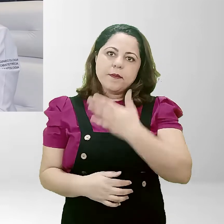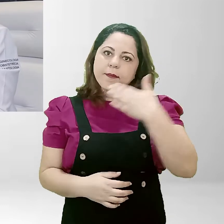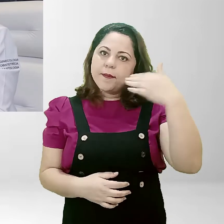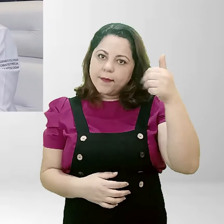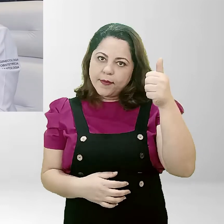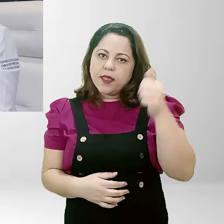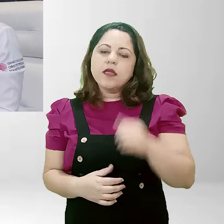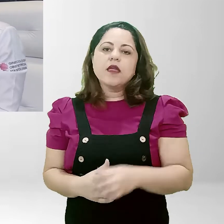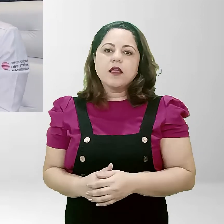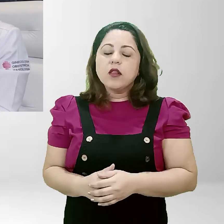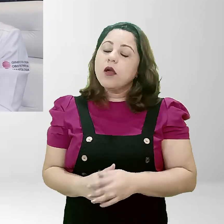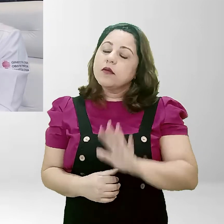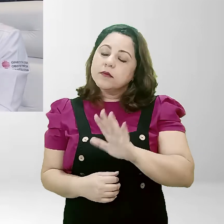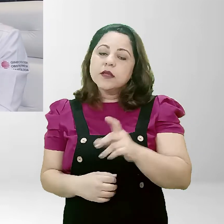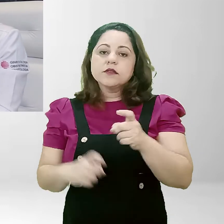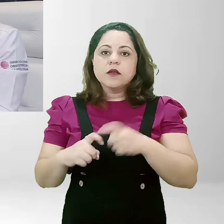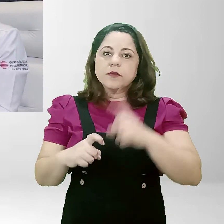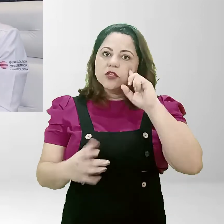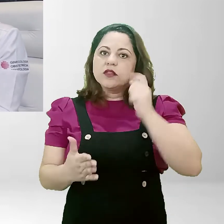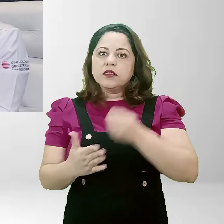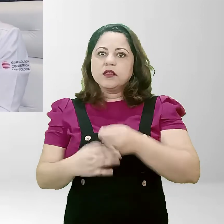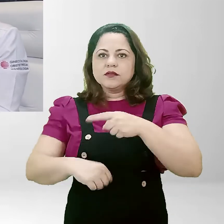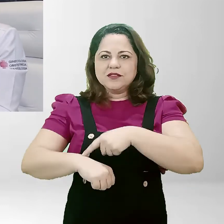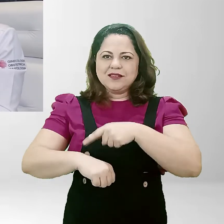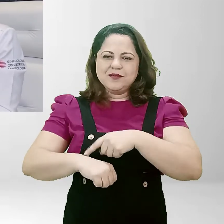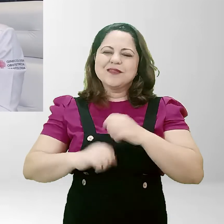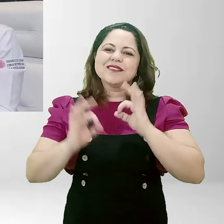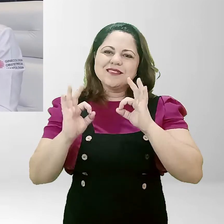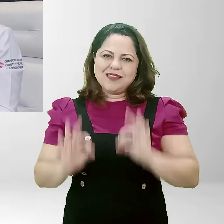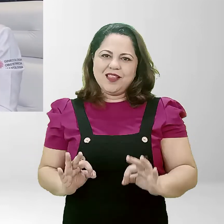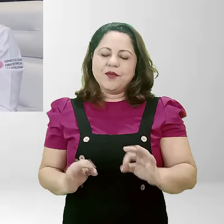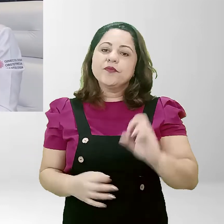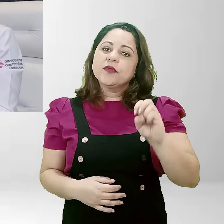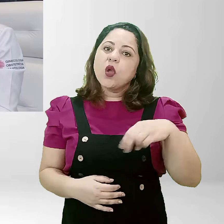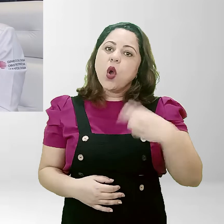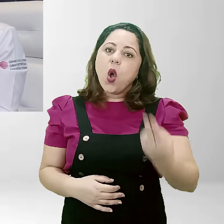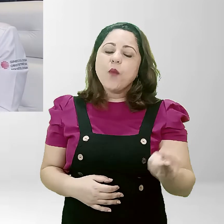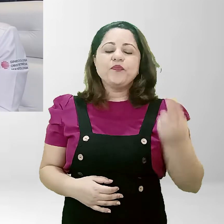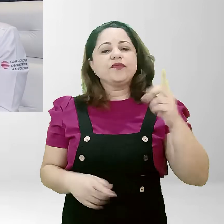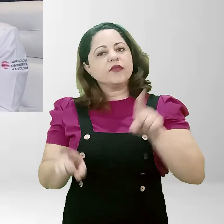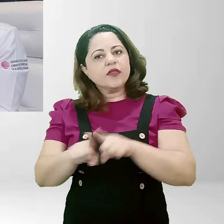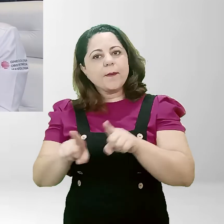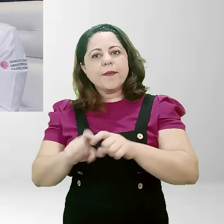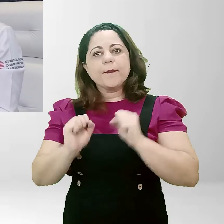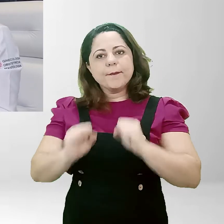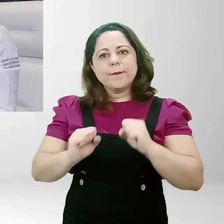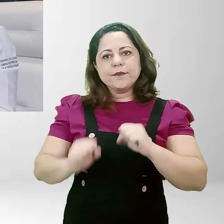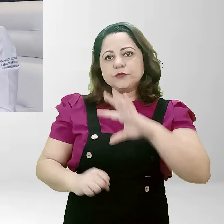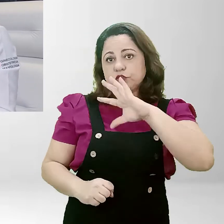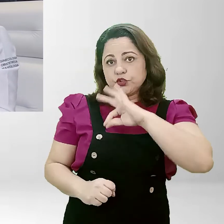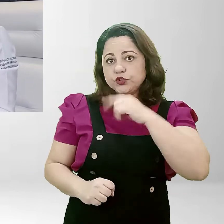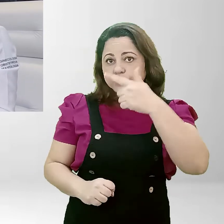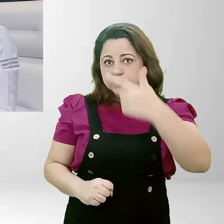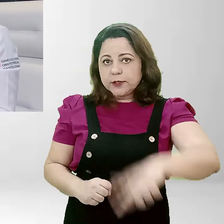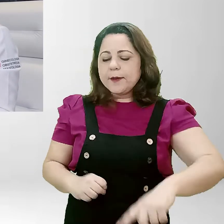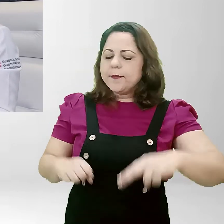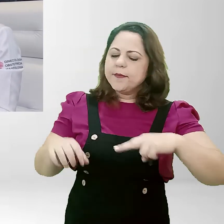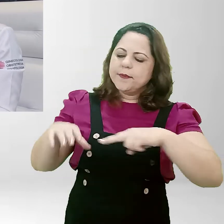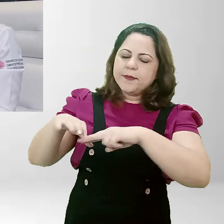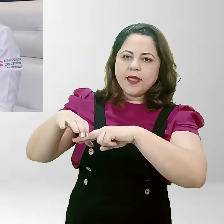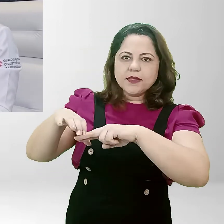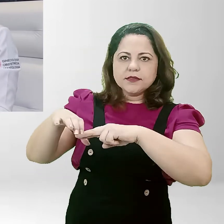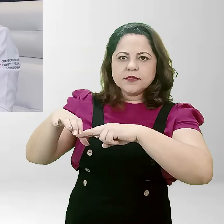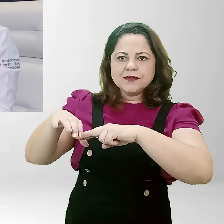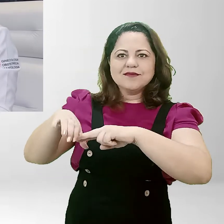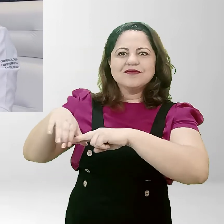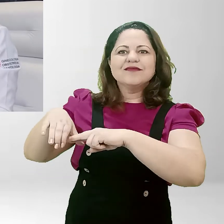doente. Além disso, tem as terapias de radioterapia, que são usadas após a